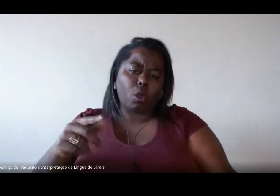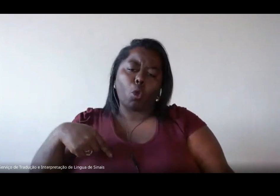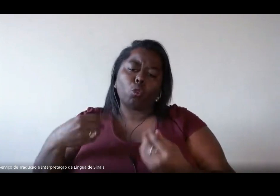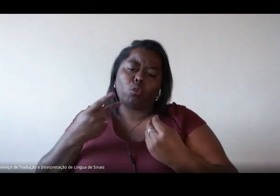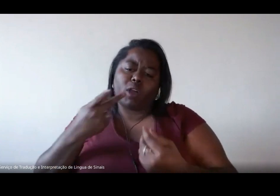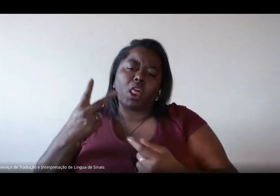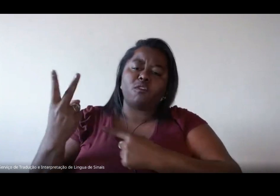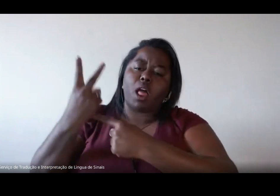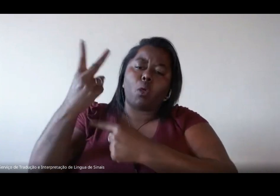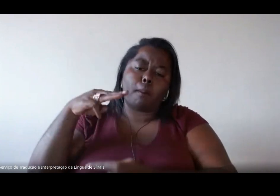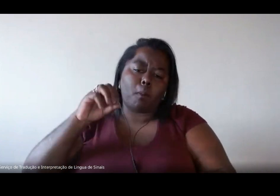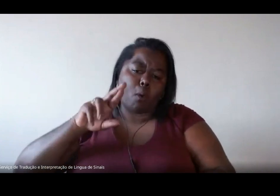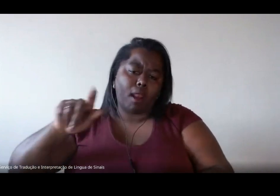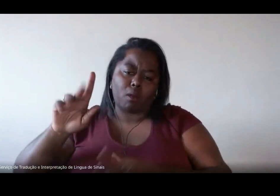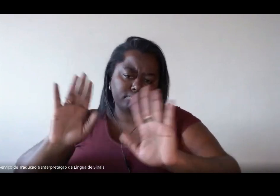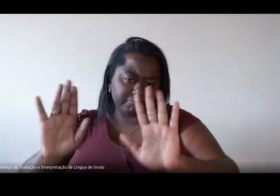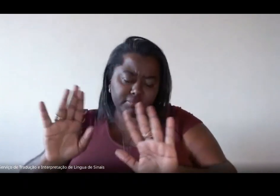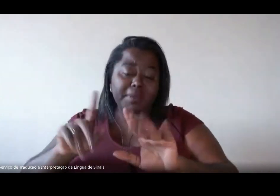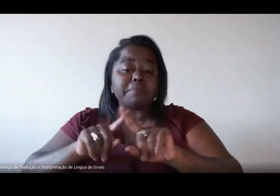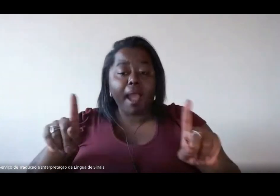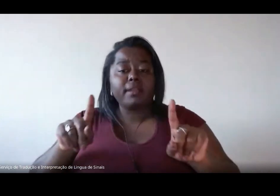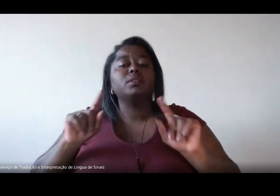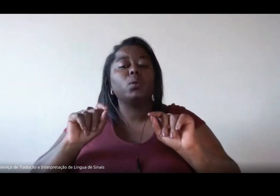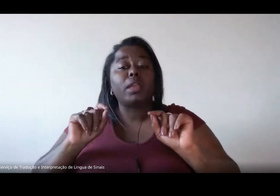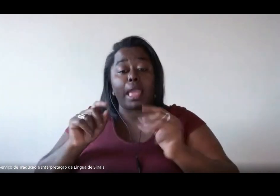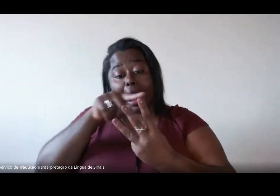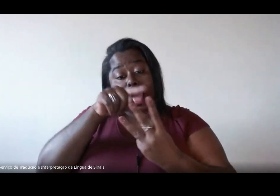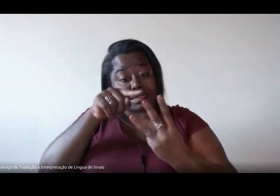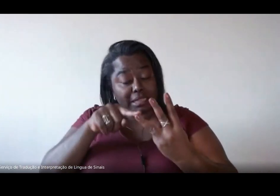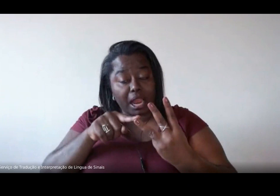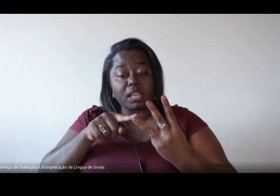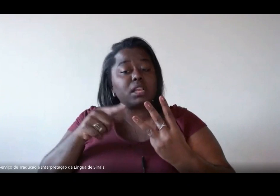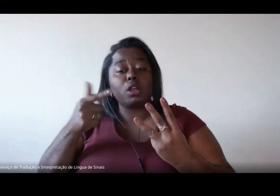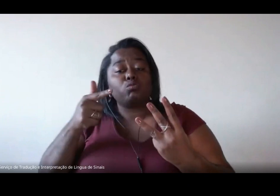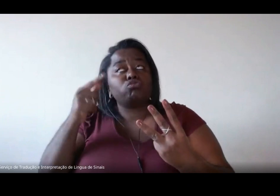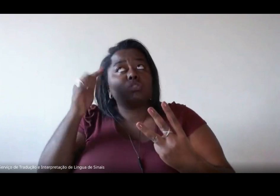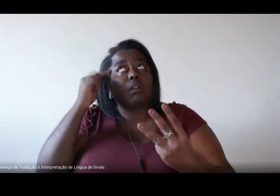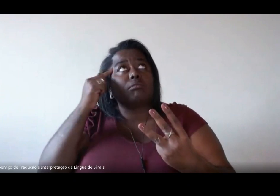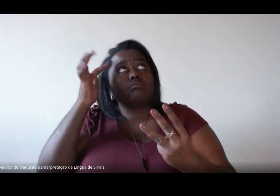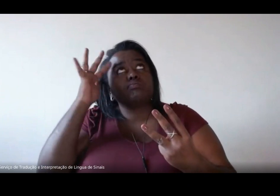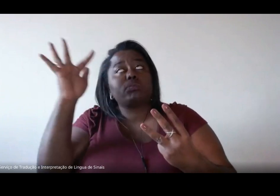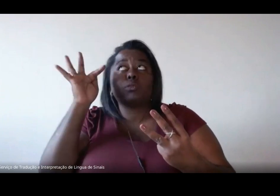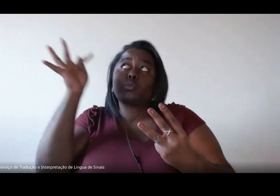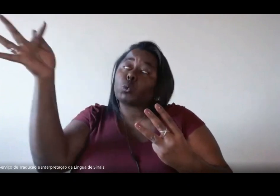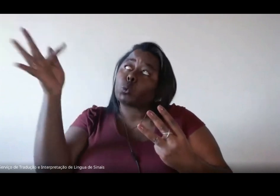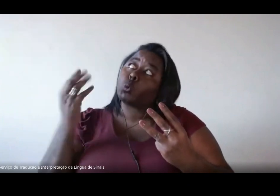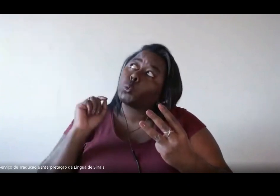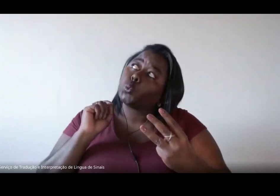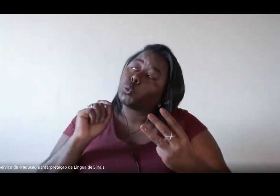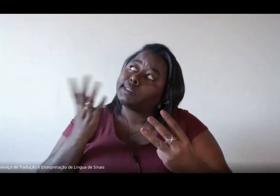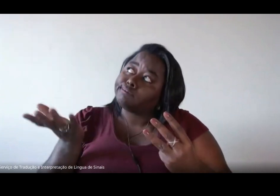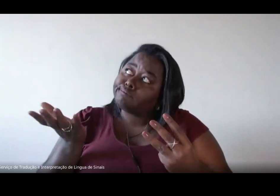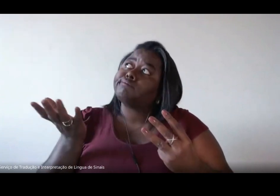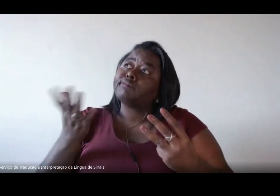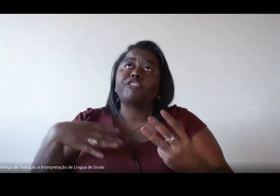tipo de valoração moral aí, né? Mas no sentido de que a perspectiva delas era essa, né? E a perspectiva